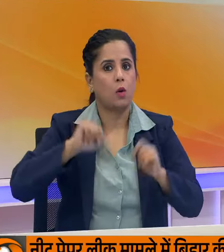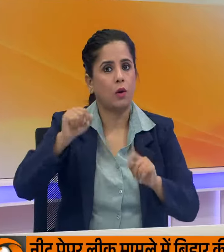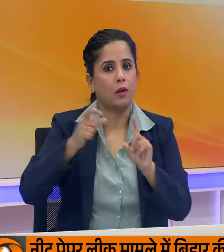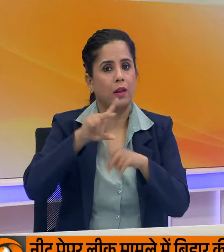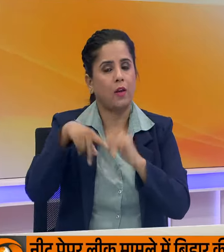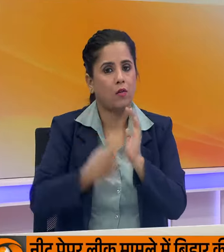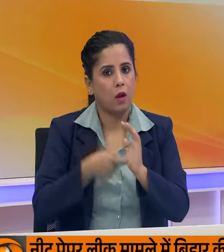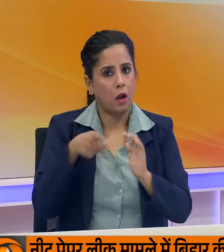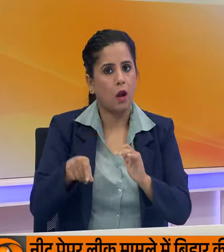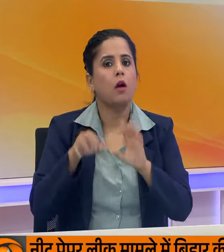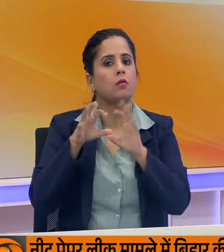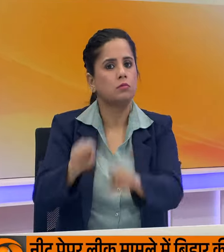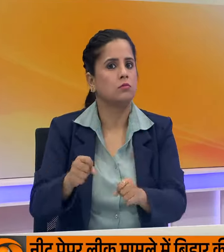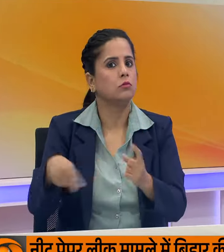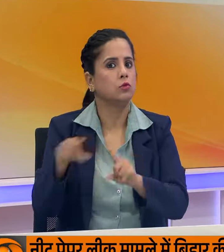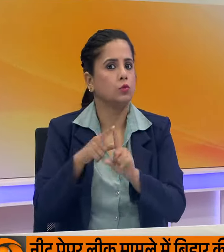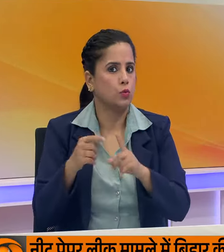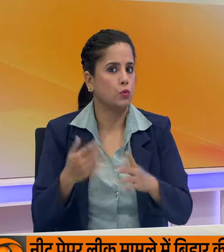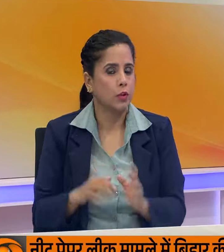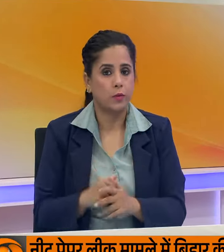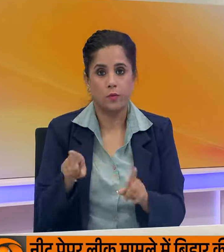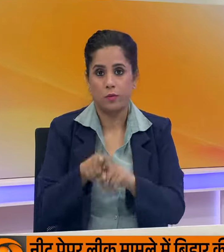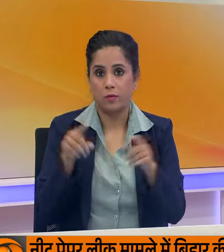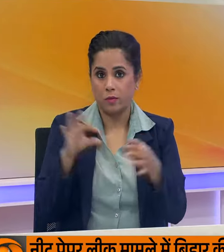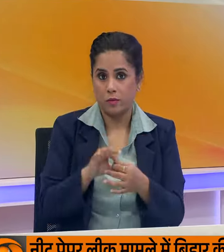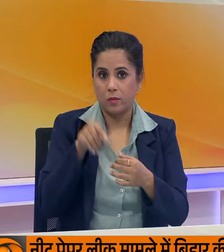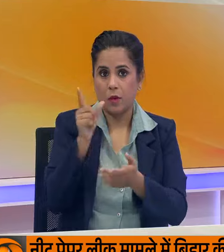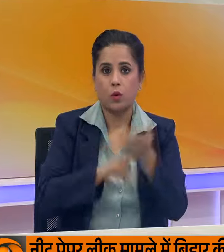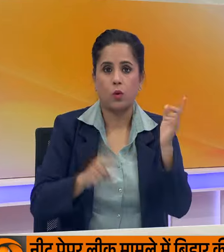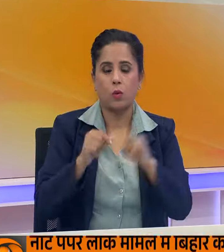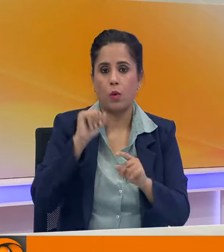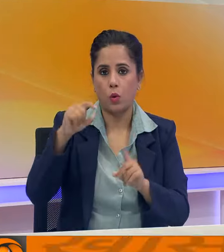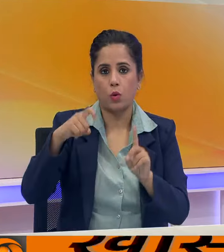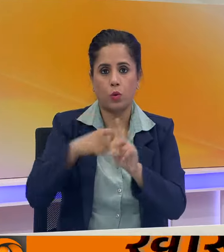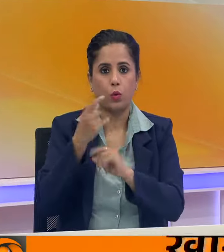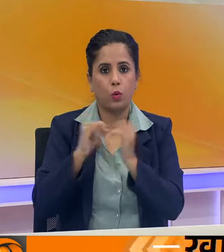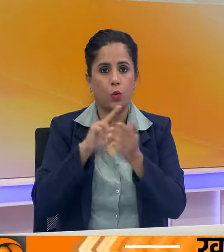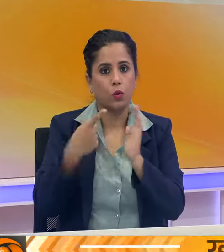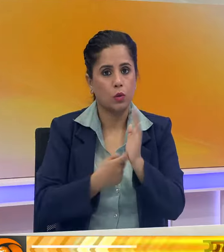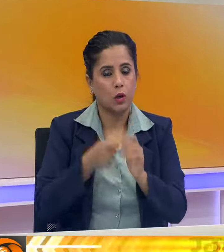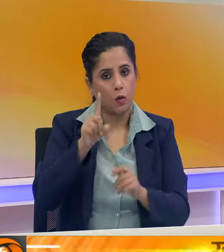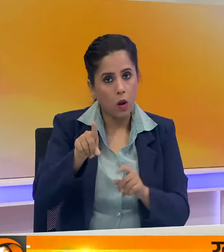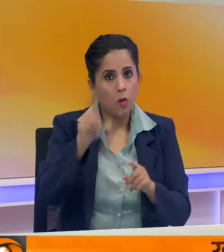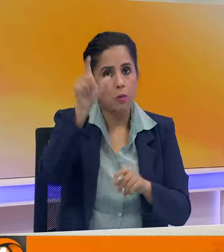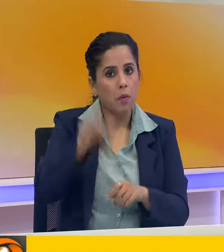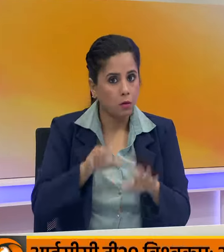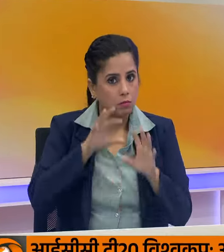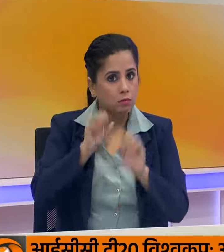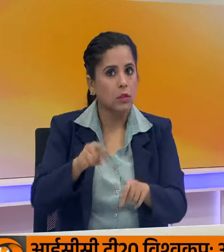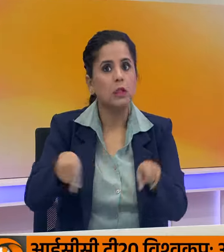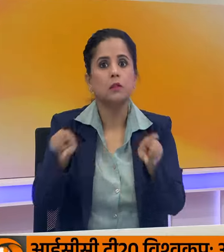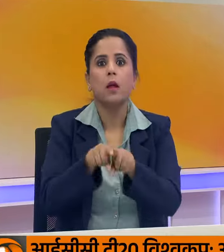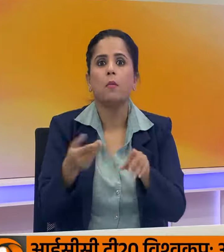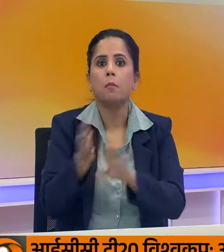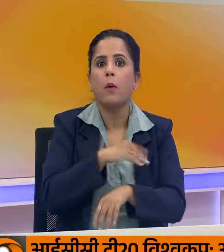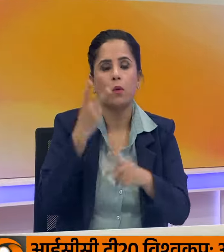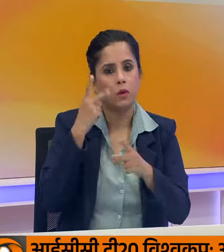देवघर से गिरफ्तार किया गया था इस मामले में उत्तर प्रदेश के कुशीनगर से भी एक गिरफ्तारी